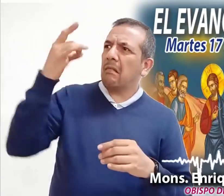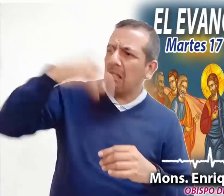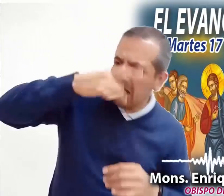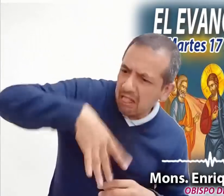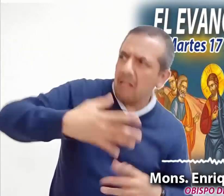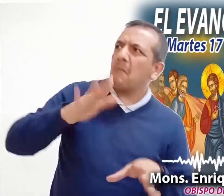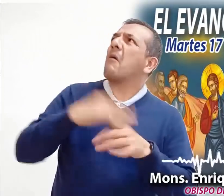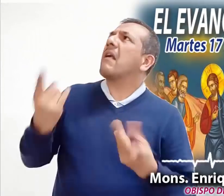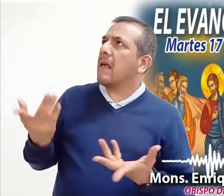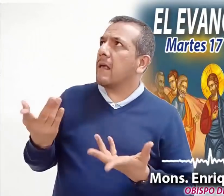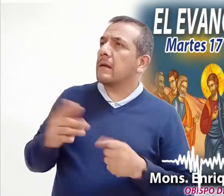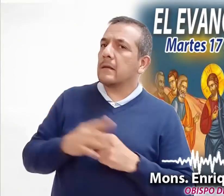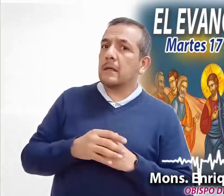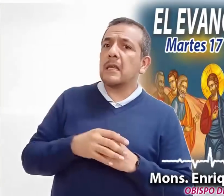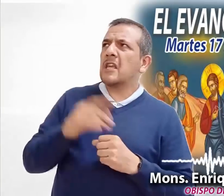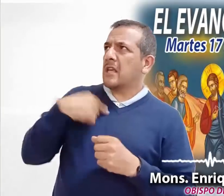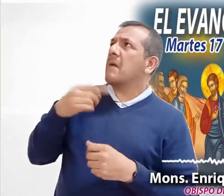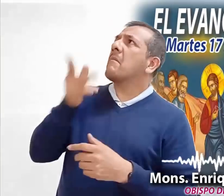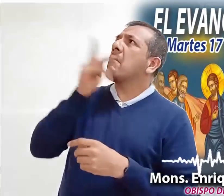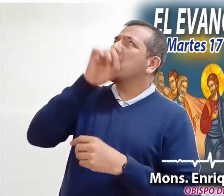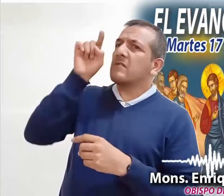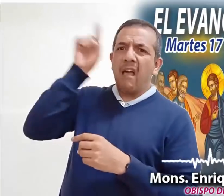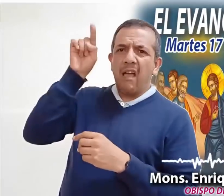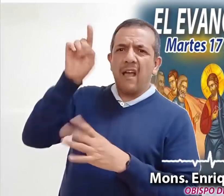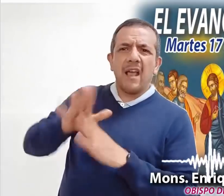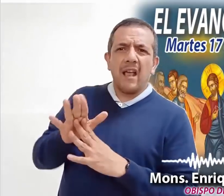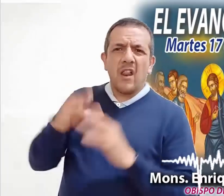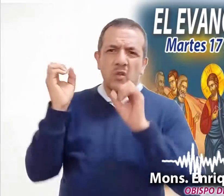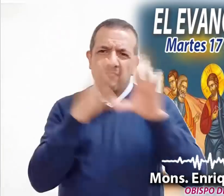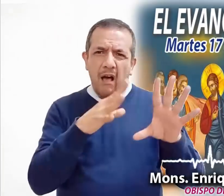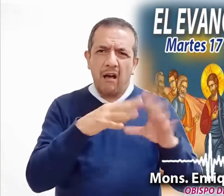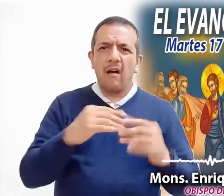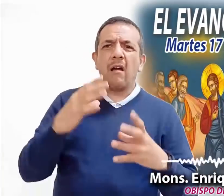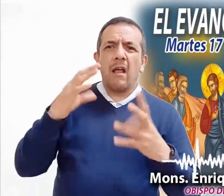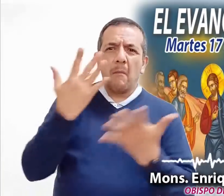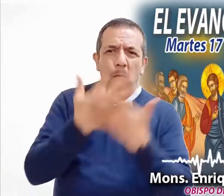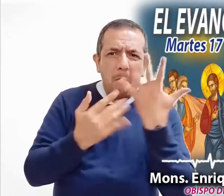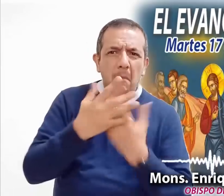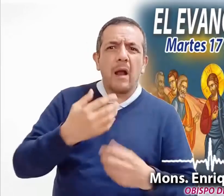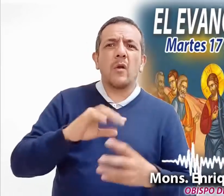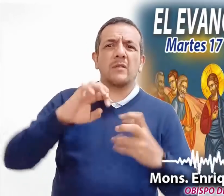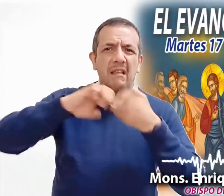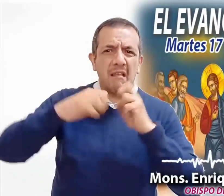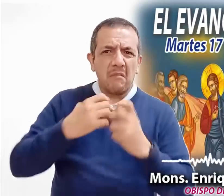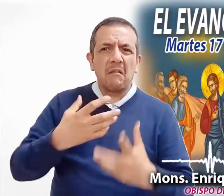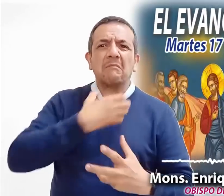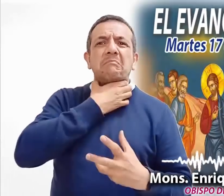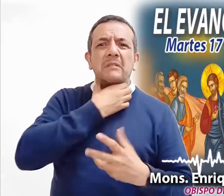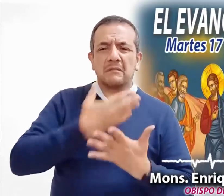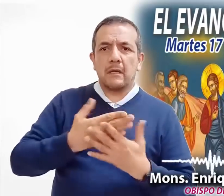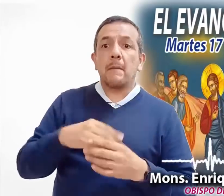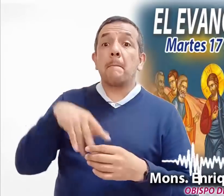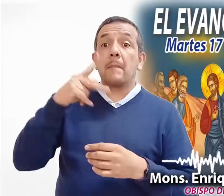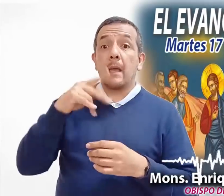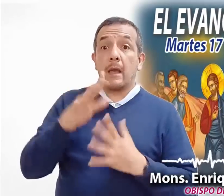de que los ha abandonado en manos de sus enemigos. Sin embargo, el ángel accede al diálogo